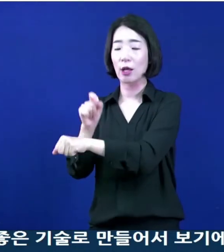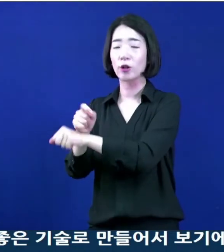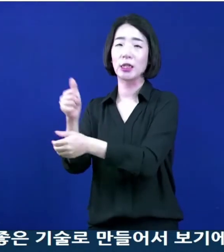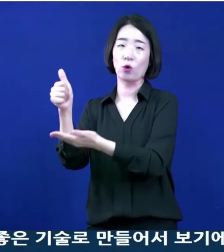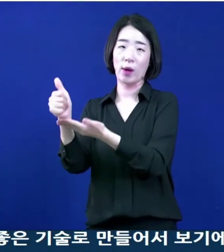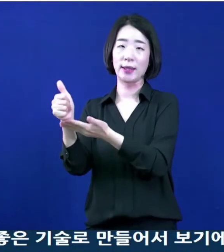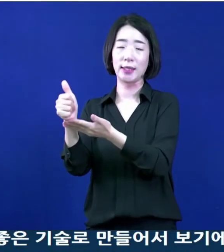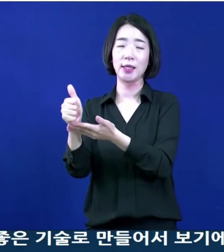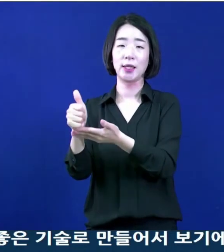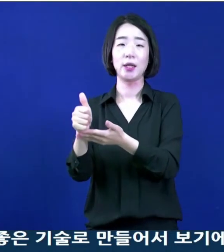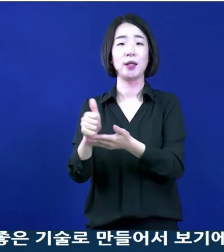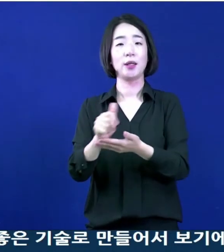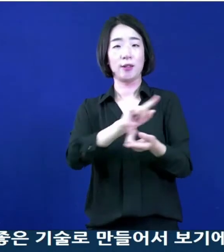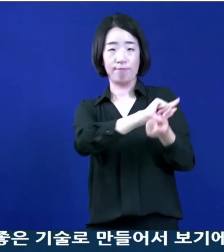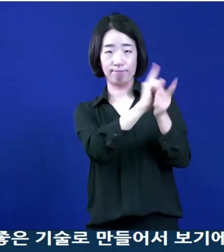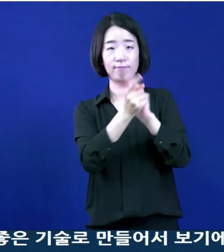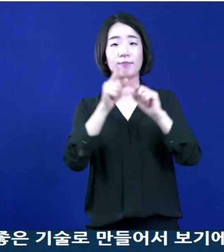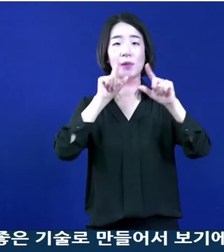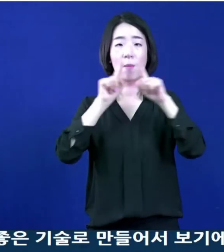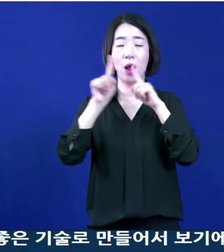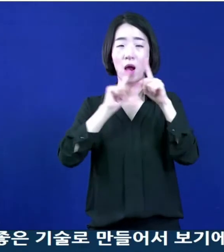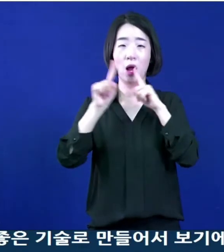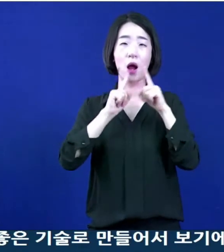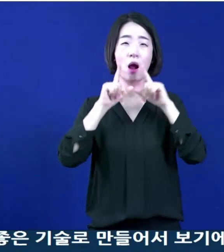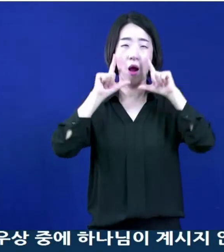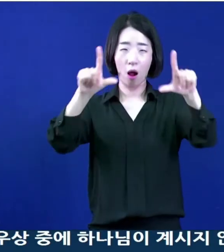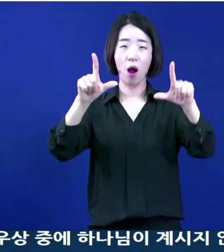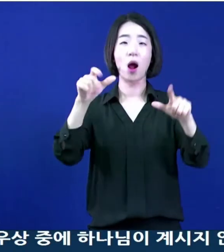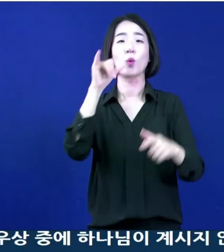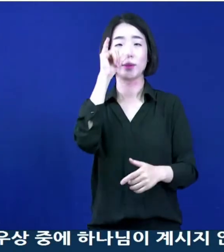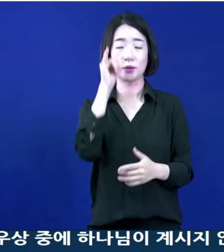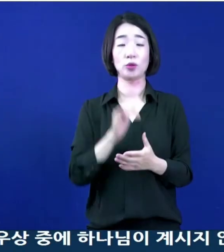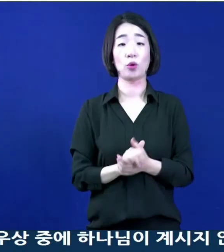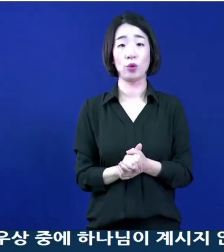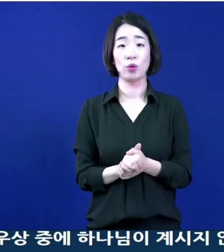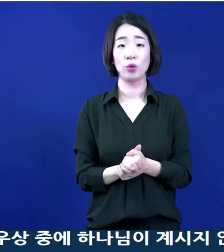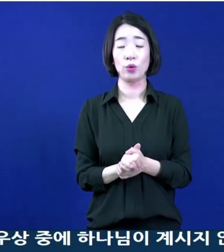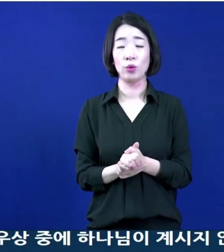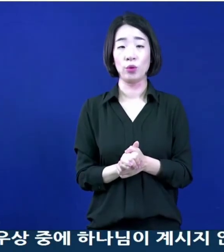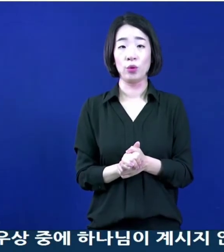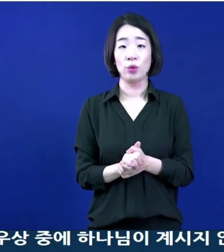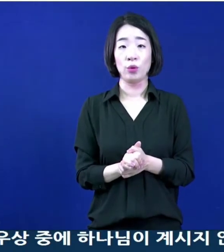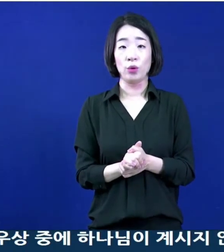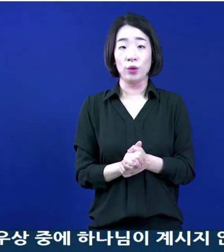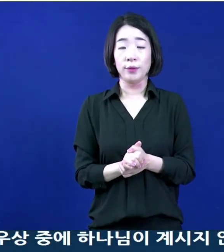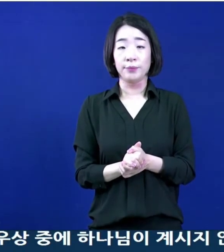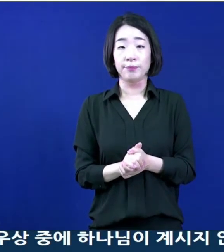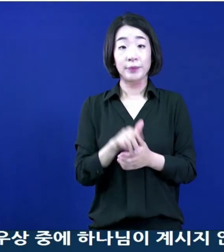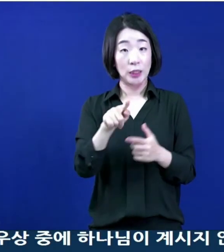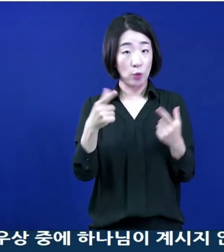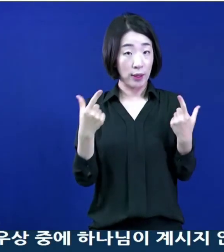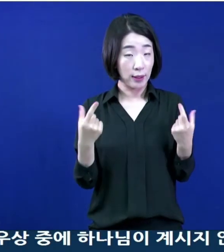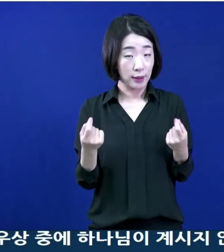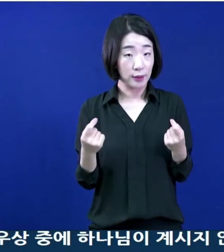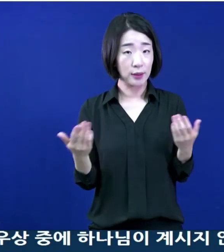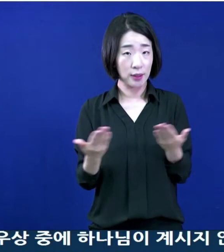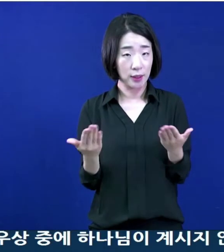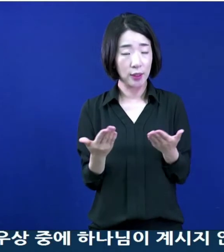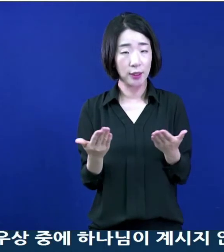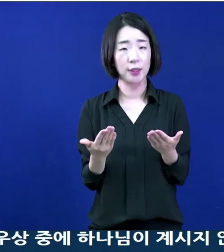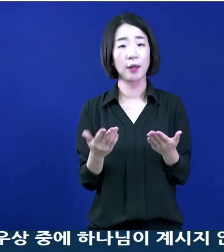아마 바울 복음을 들은 사람이 아닐까 하는 생각이 들어요. 잘 보세요. 어떻게 이런 일이 있었는지.